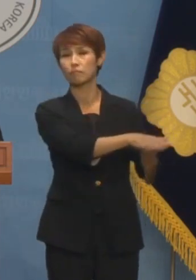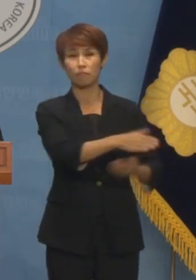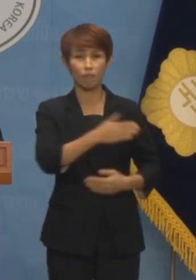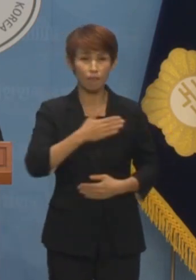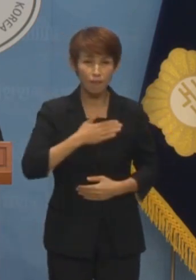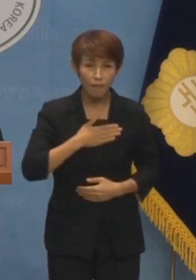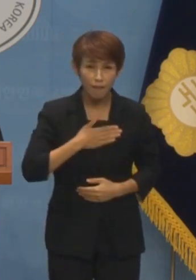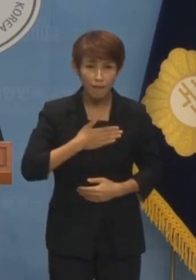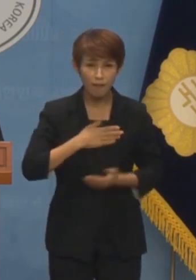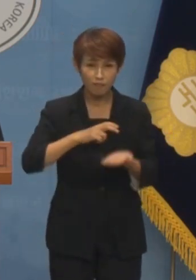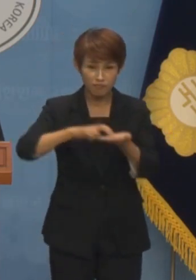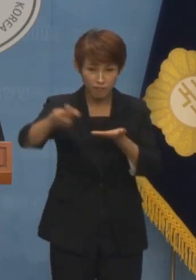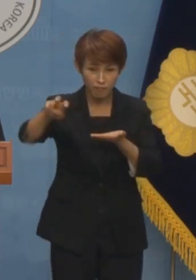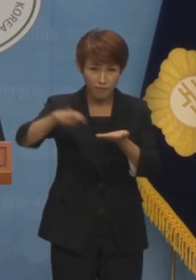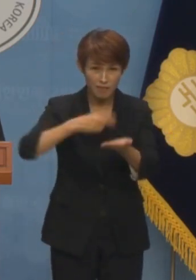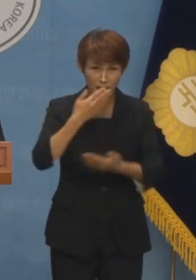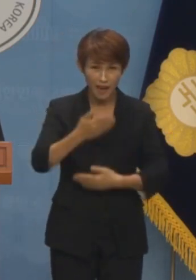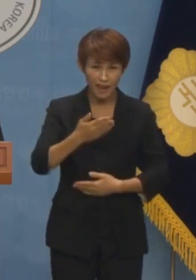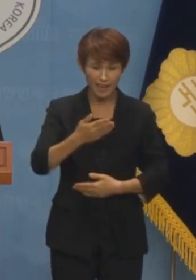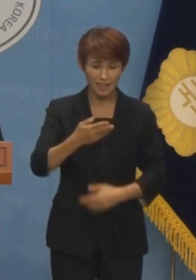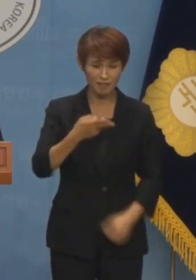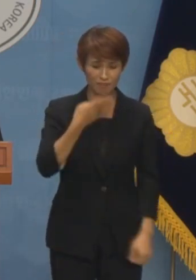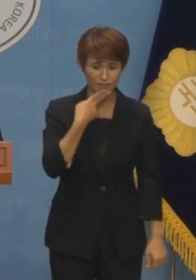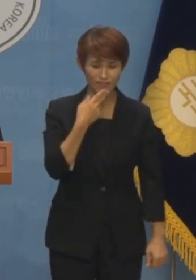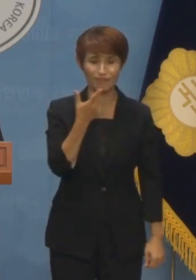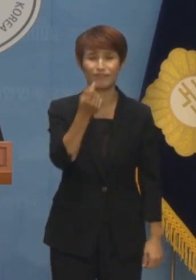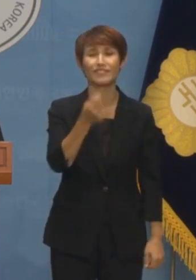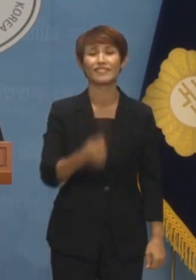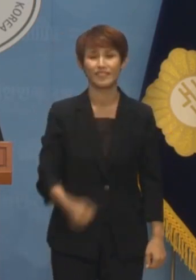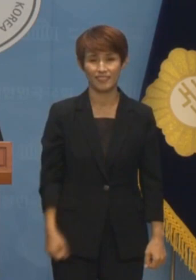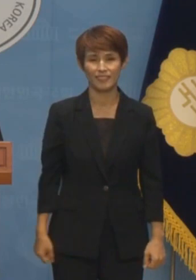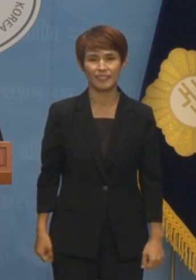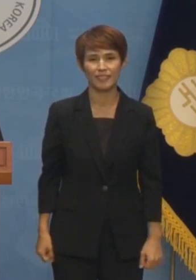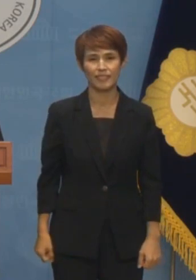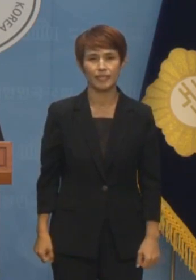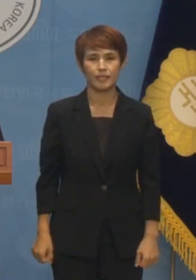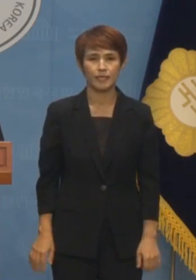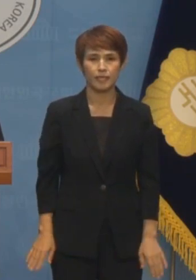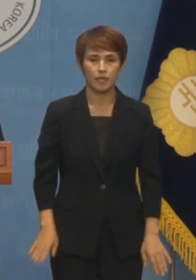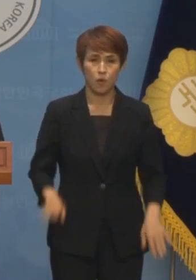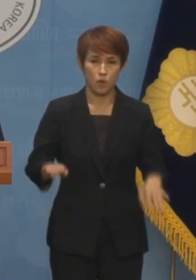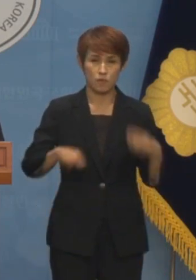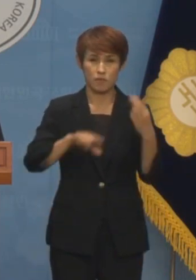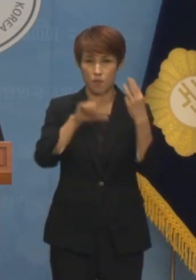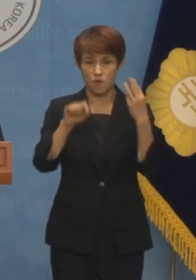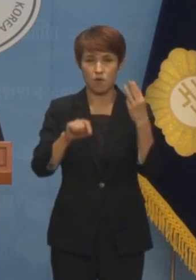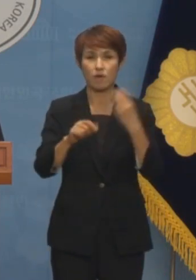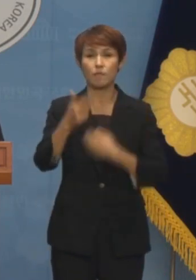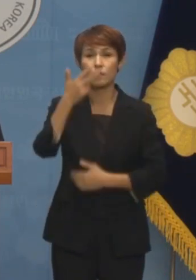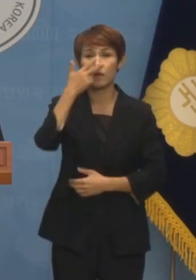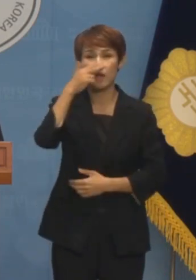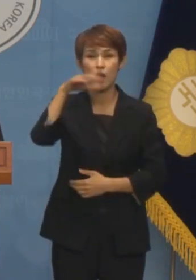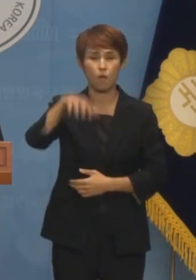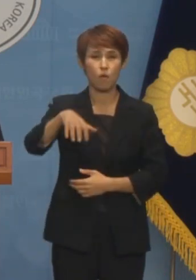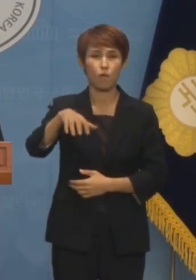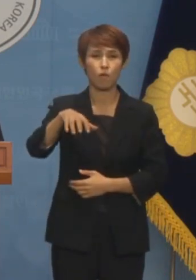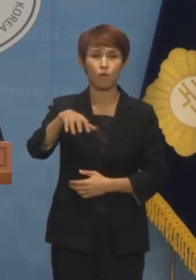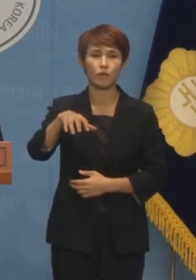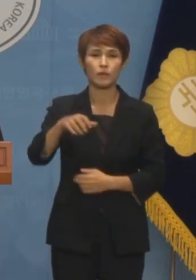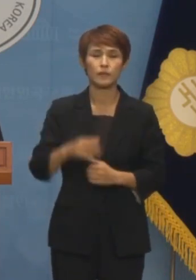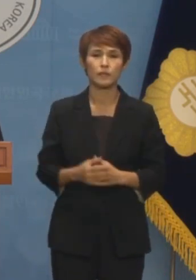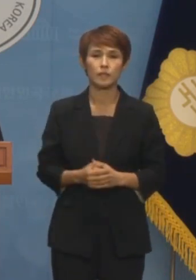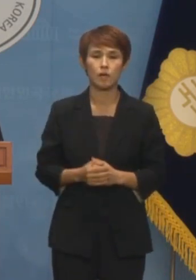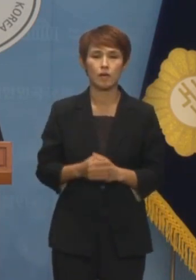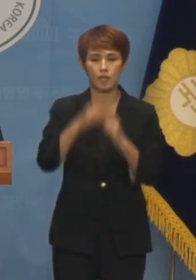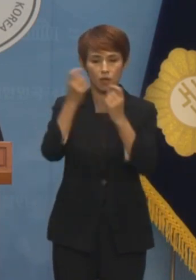소시민 연락은 오죽했겠습니까? 올해 3월 평택 소의 날